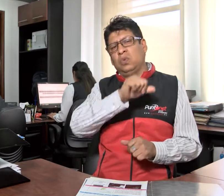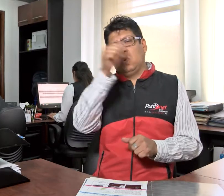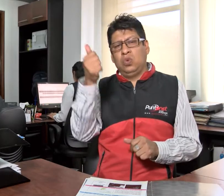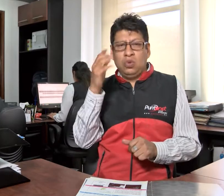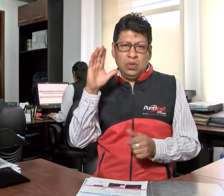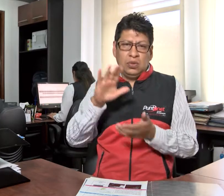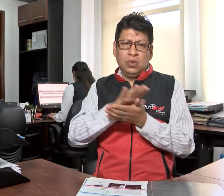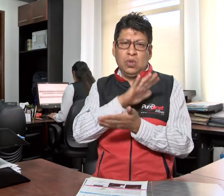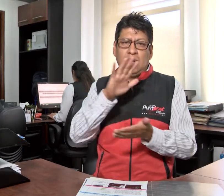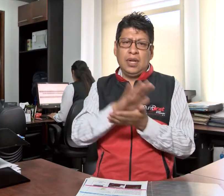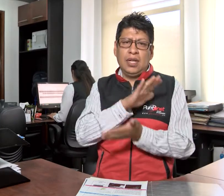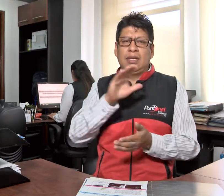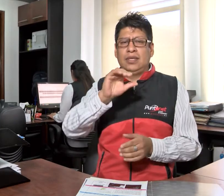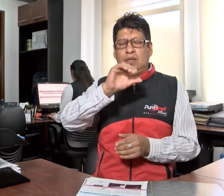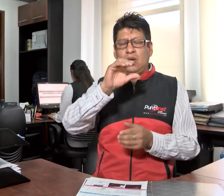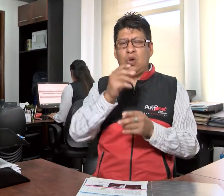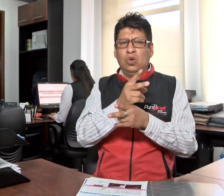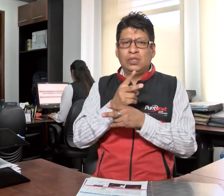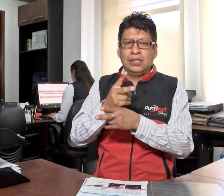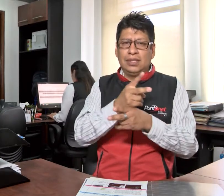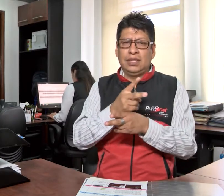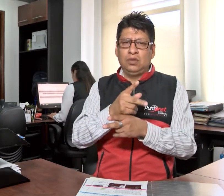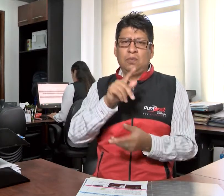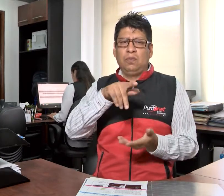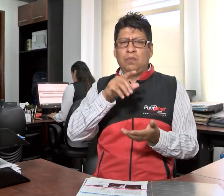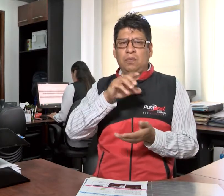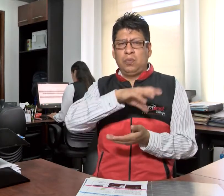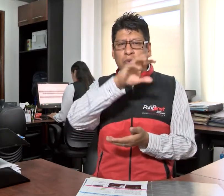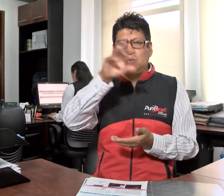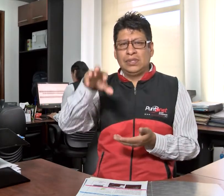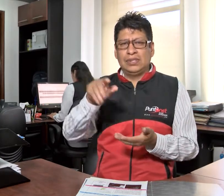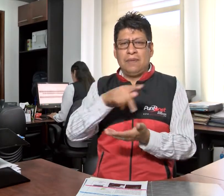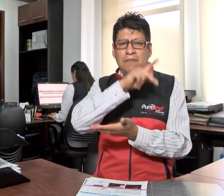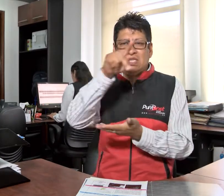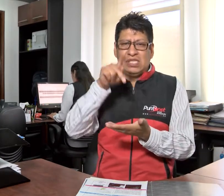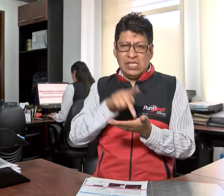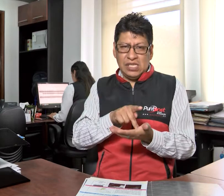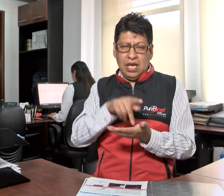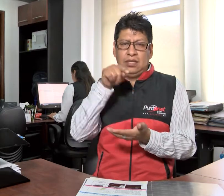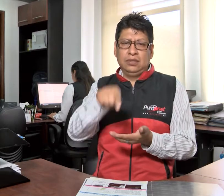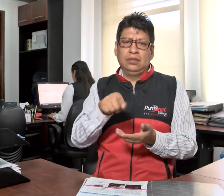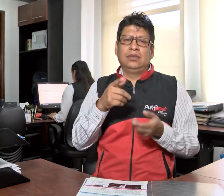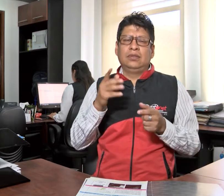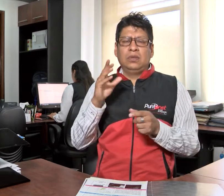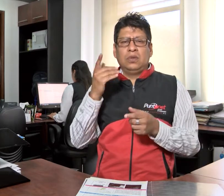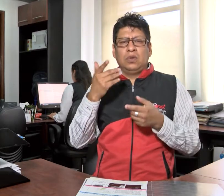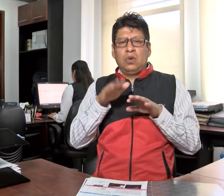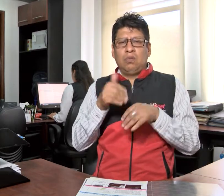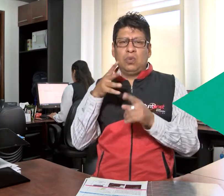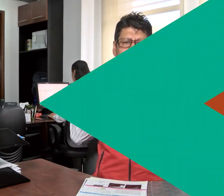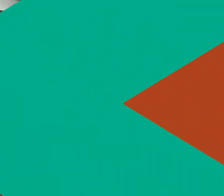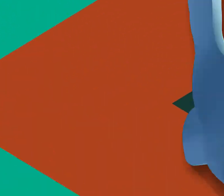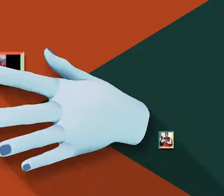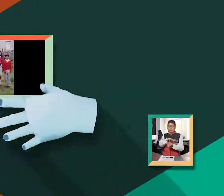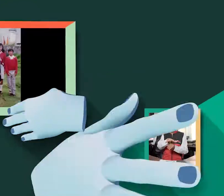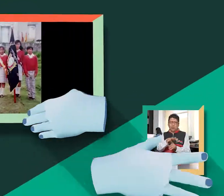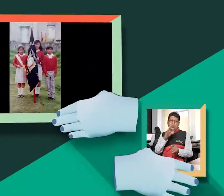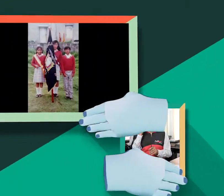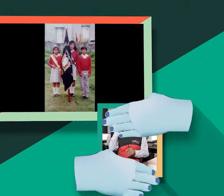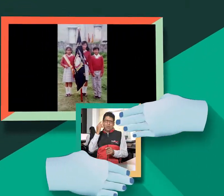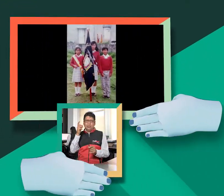educativo regular este colegio era el consejo provincial de pichincha forme parte de la educación inclusiva por decirlo así